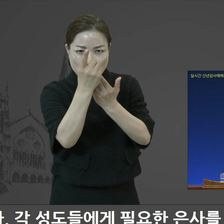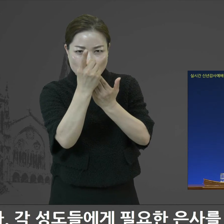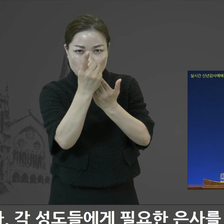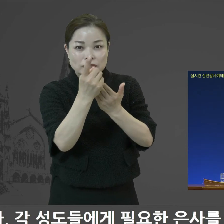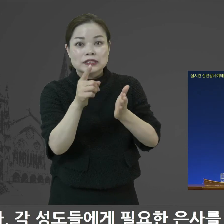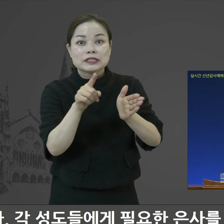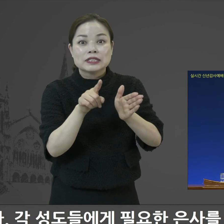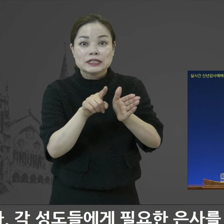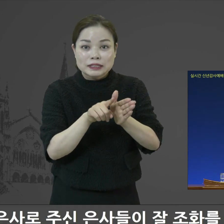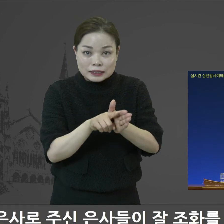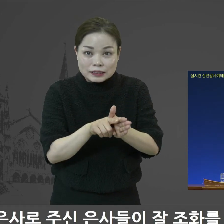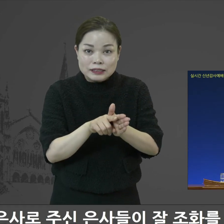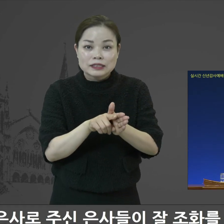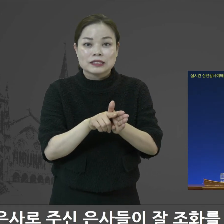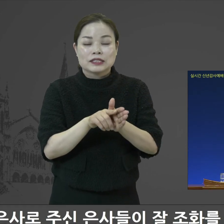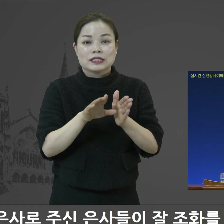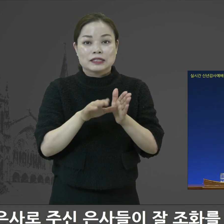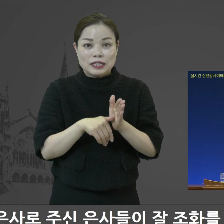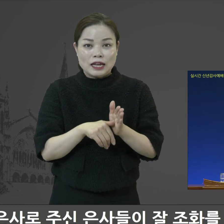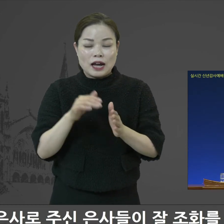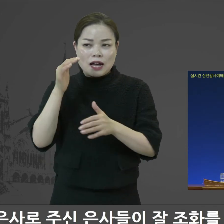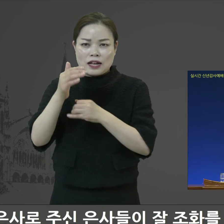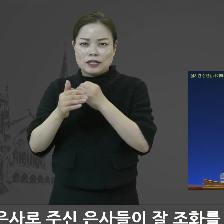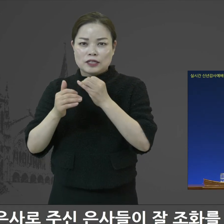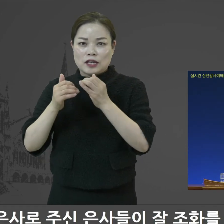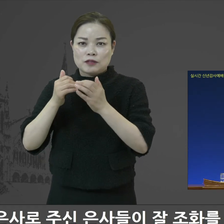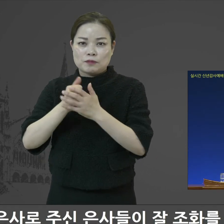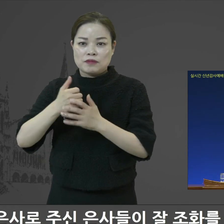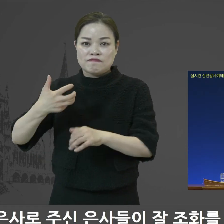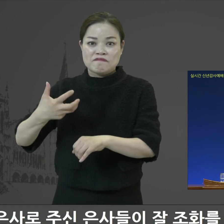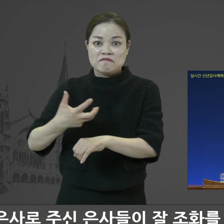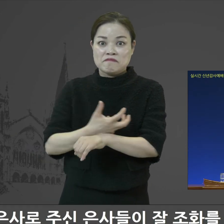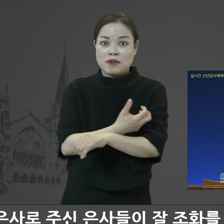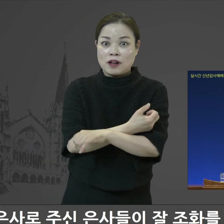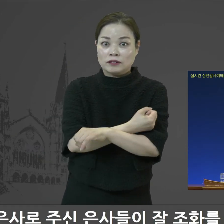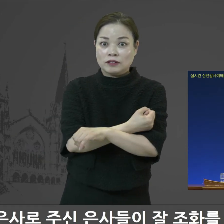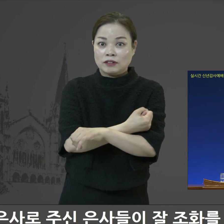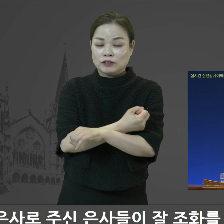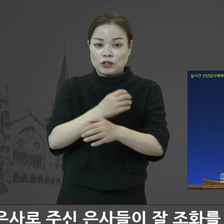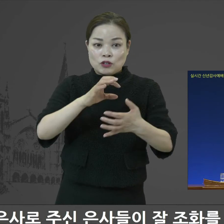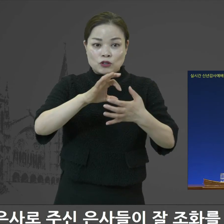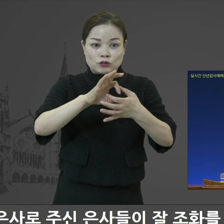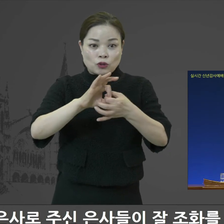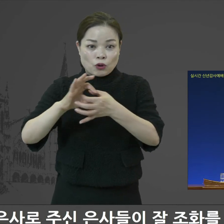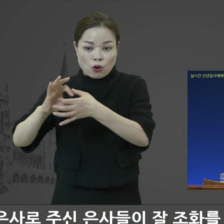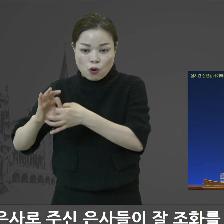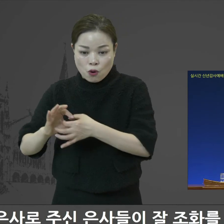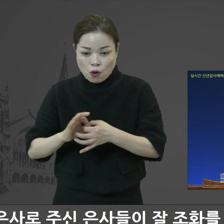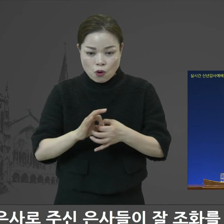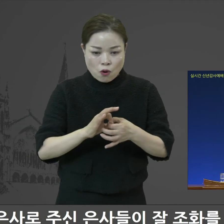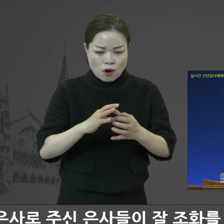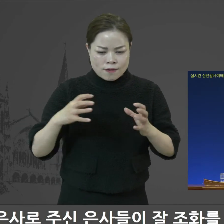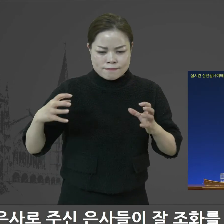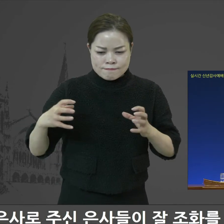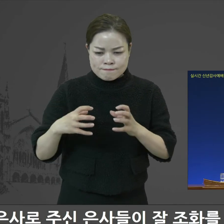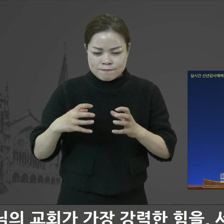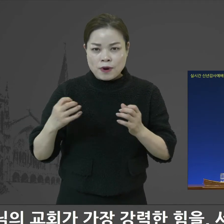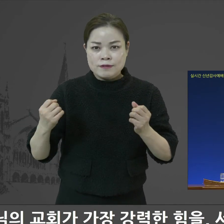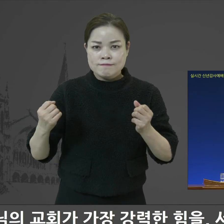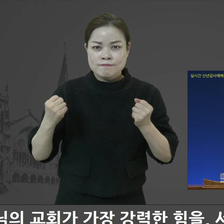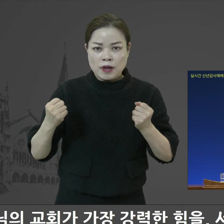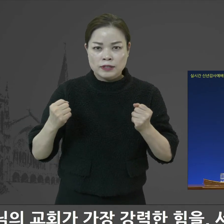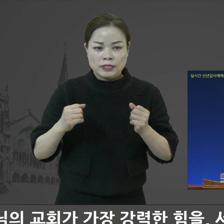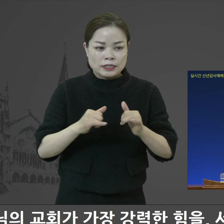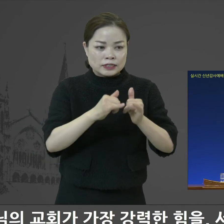낼 때 하나님의 교회가 가장 강력한 힘을, 서로 연결되고 결합되어서 잘 성장하는, 이 시대 앞에,